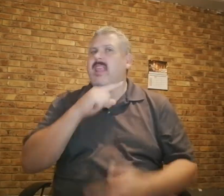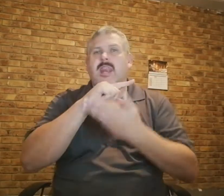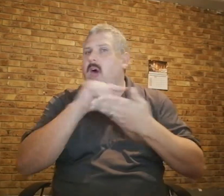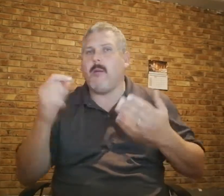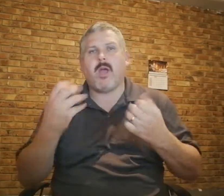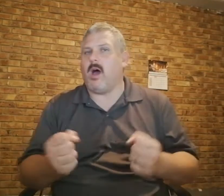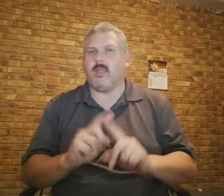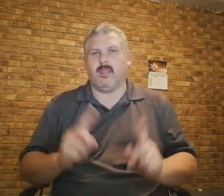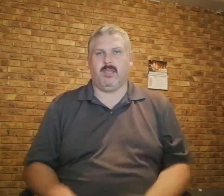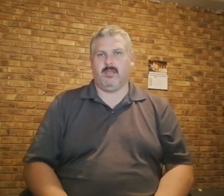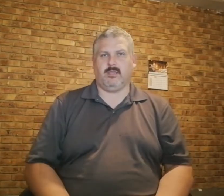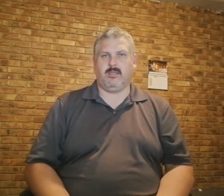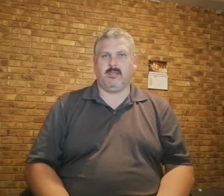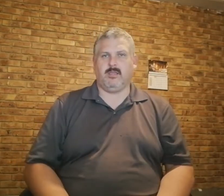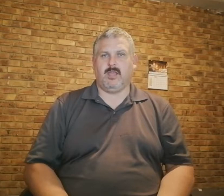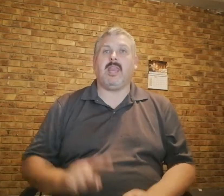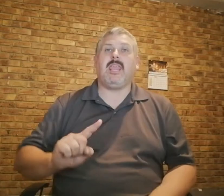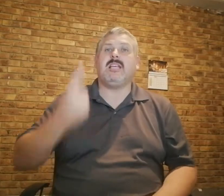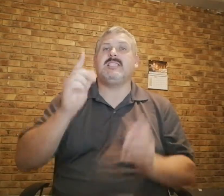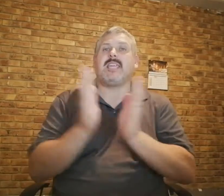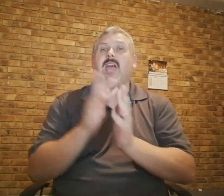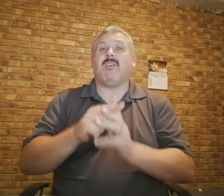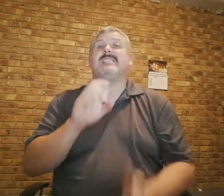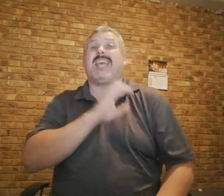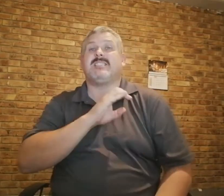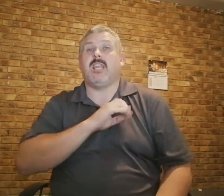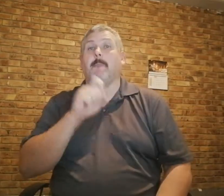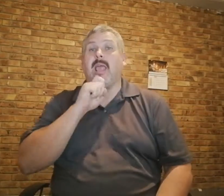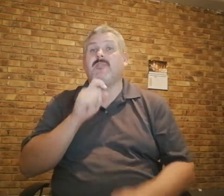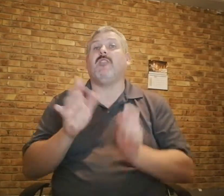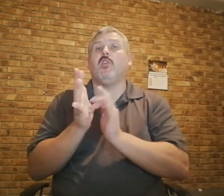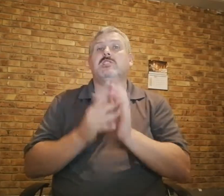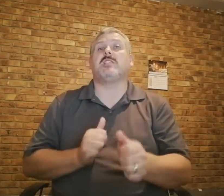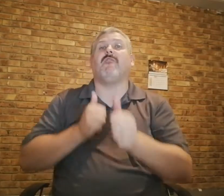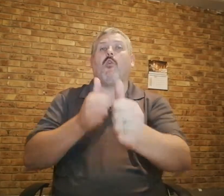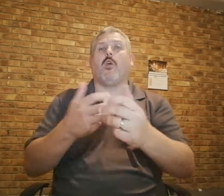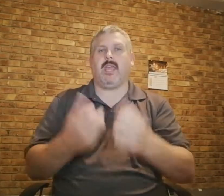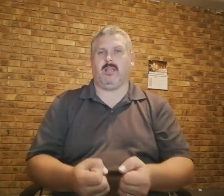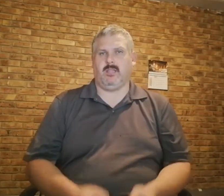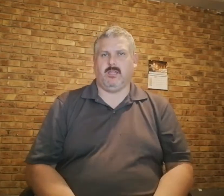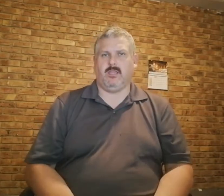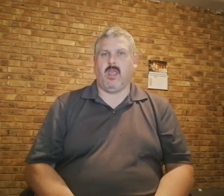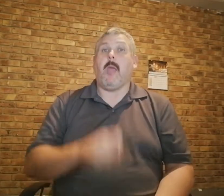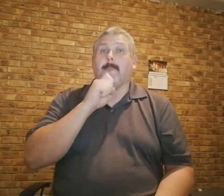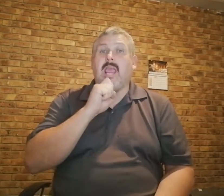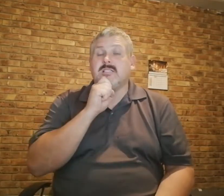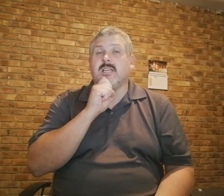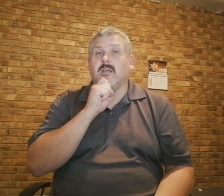Die naam gehad nie. Die eerste kijk, was kerte my mens wat Jesus gevolg het. Mensen,